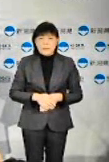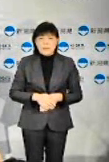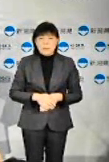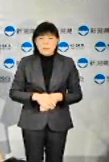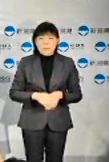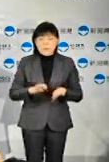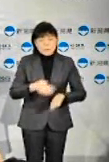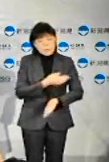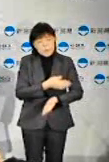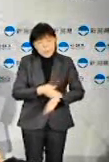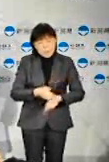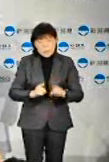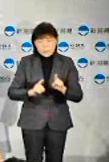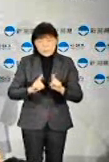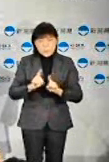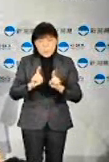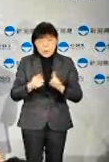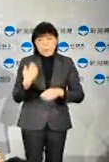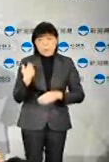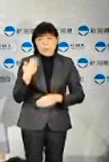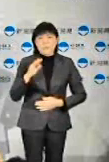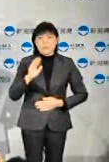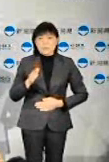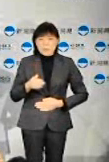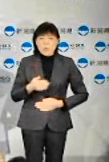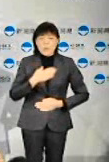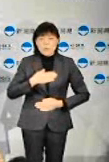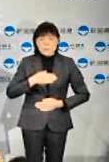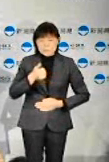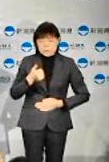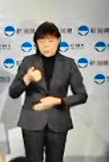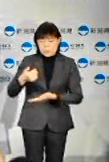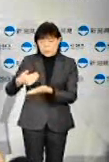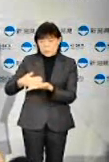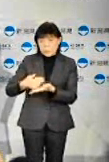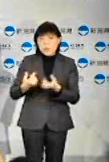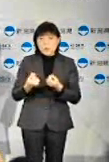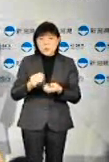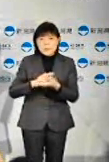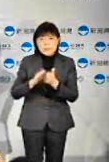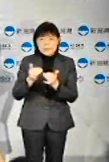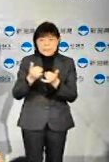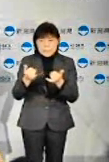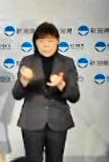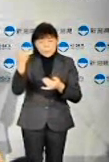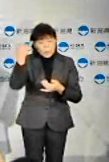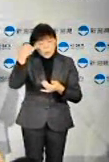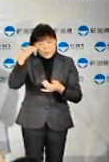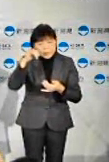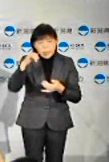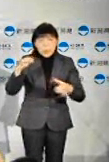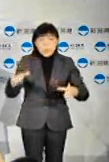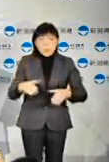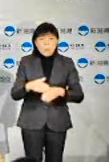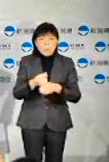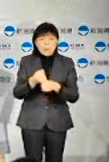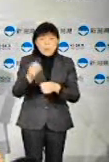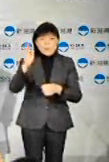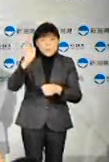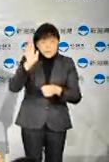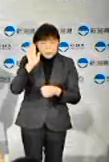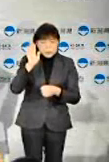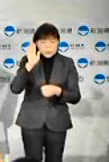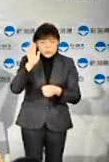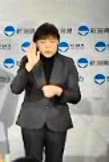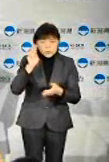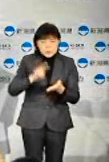分かりませんけれども、下地ができていた中でその知事が従来からおっしゃられていた県民の意見を総合的に聞いていく場っていうのはまだじゃあ決まっていないということ